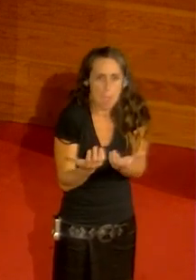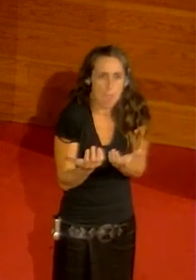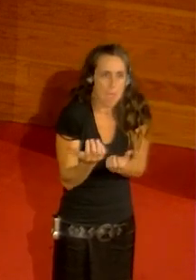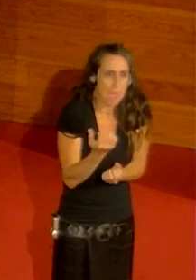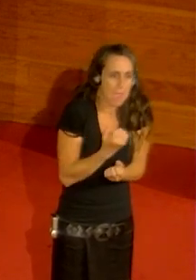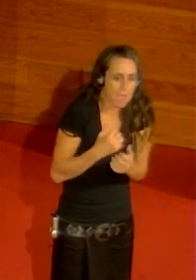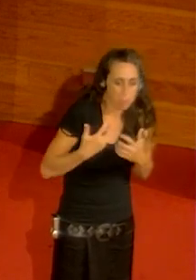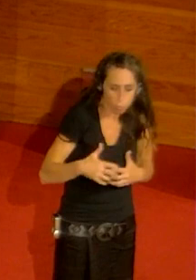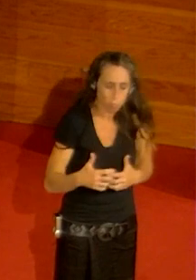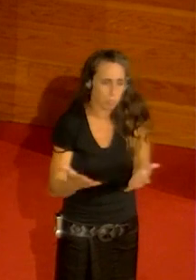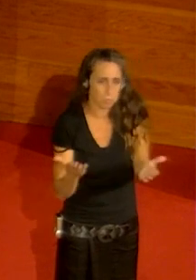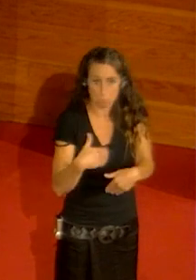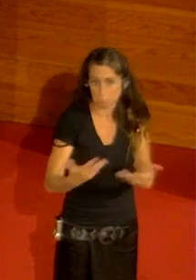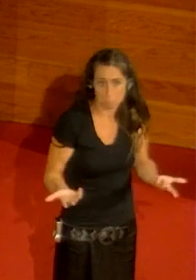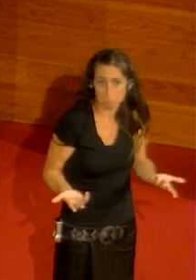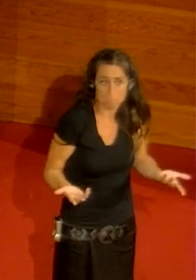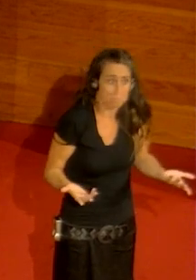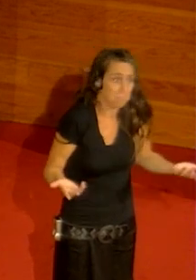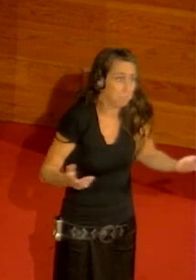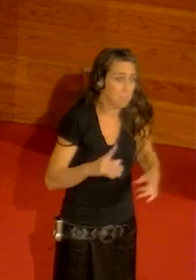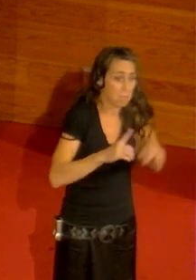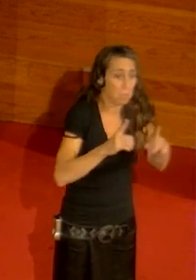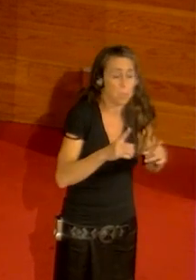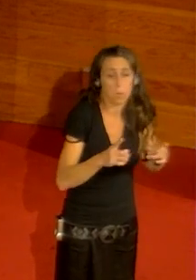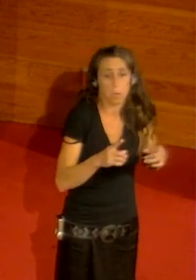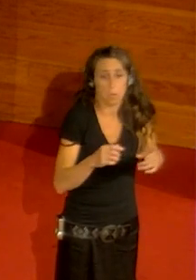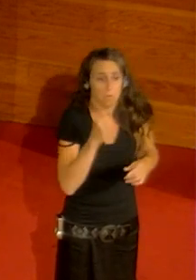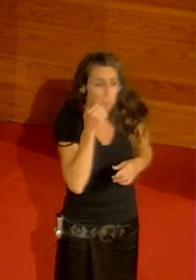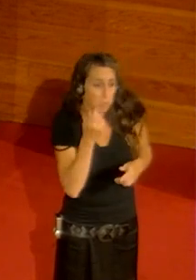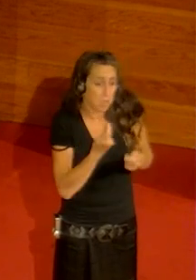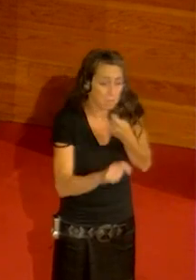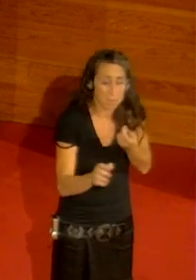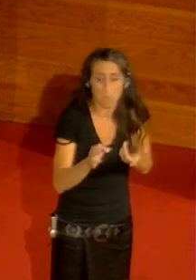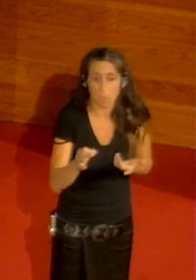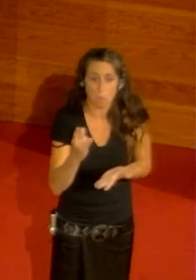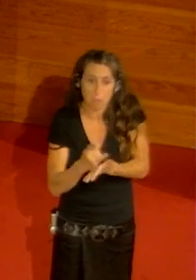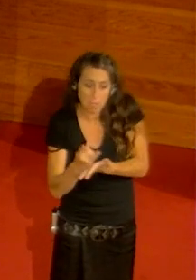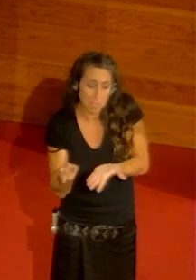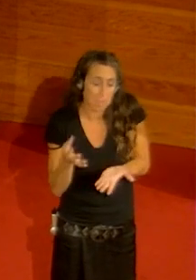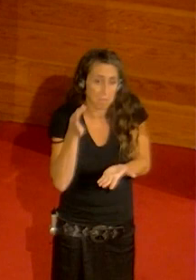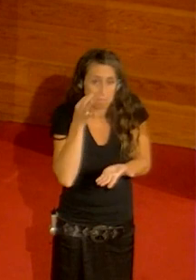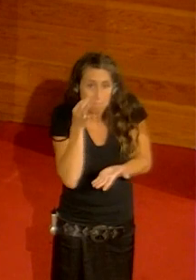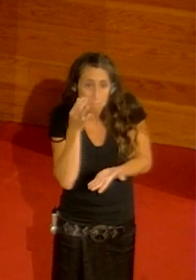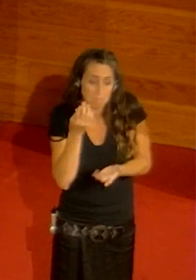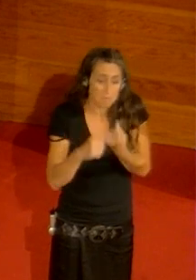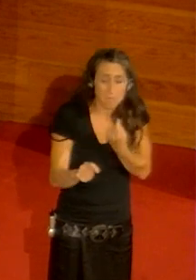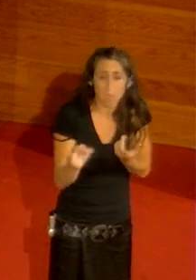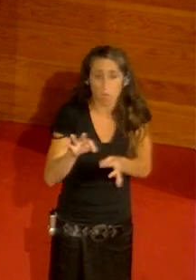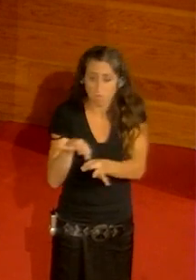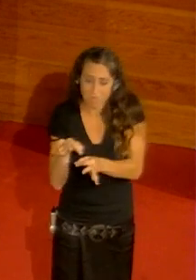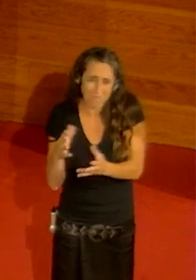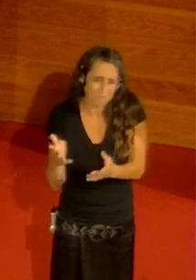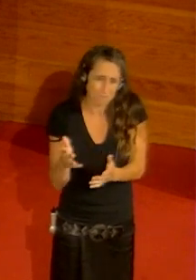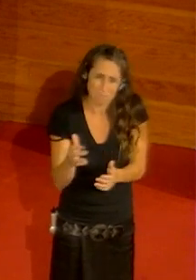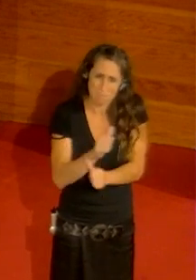no hay una industria Más allá de un señor que vende tomate el de la frutería o el de la carnicería o el que tiene una cafetería hay mucho desempleo